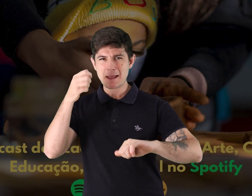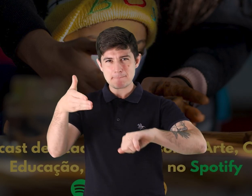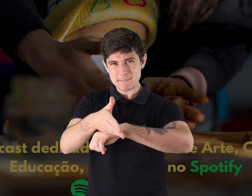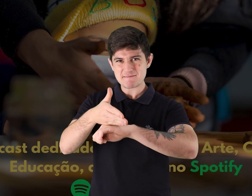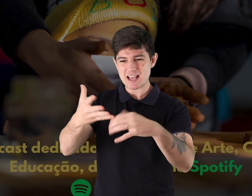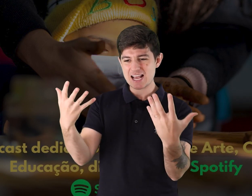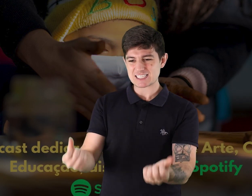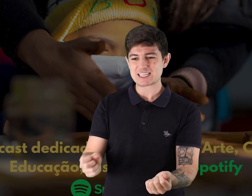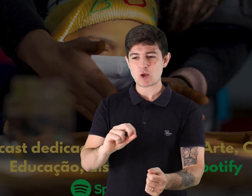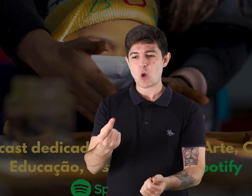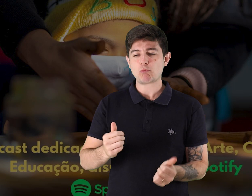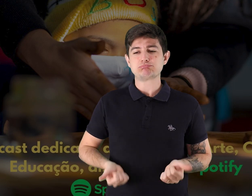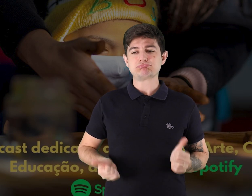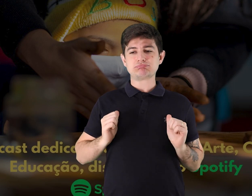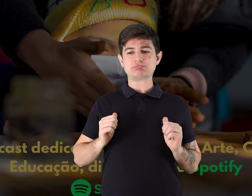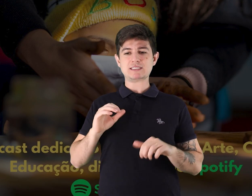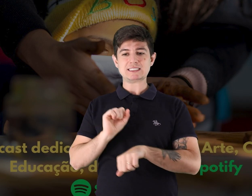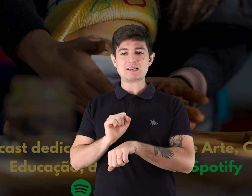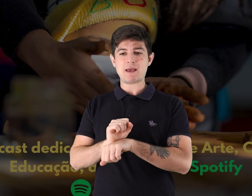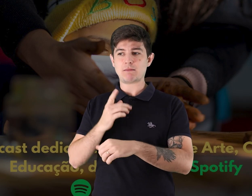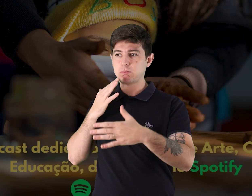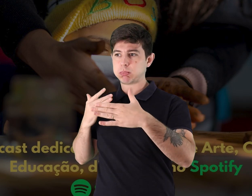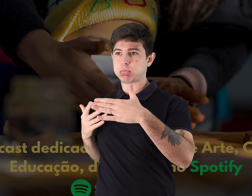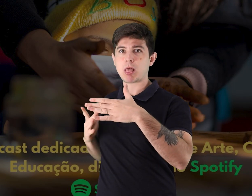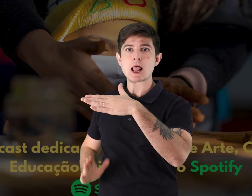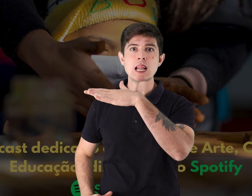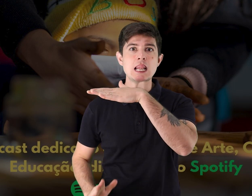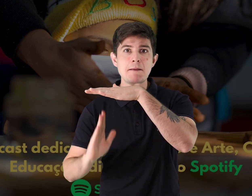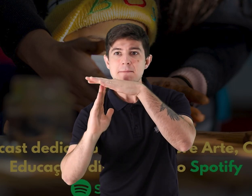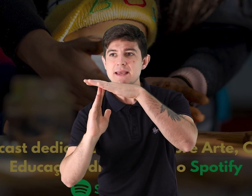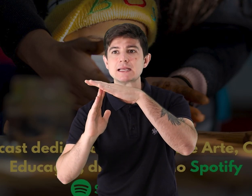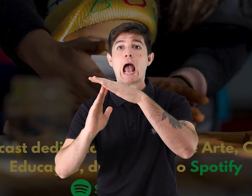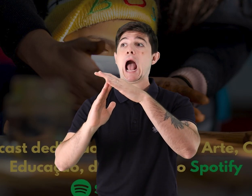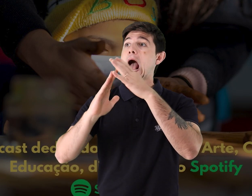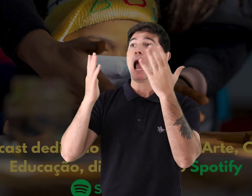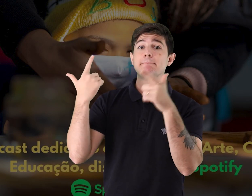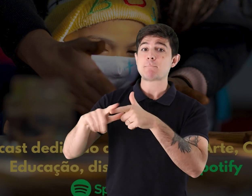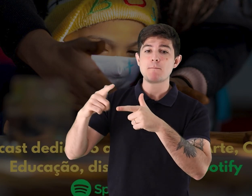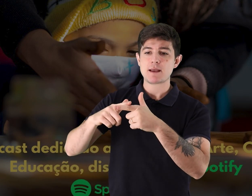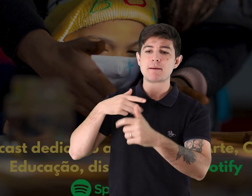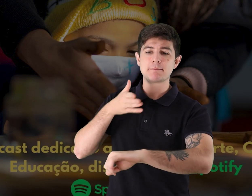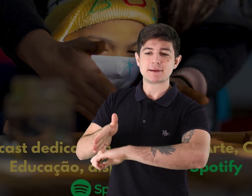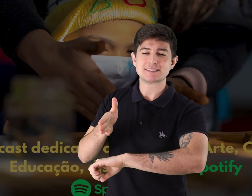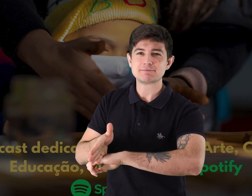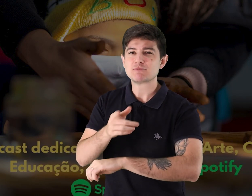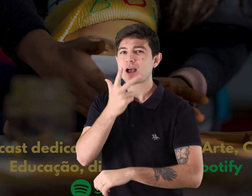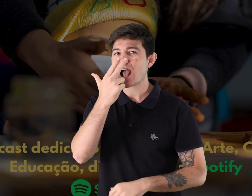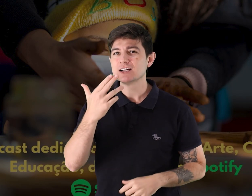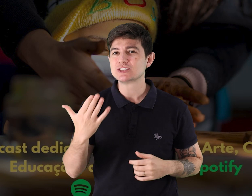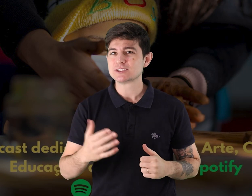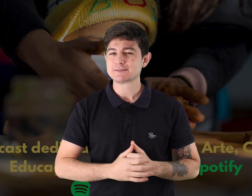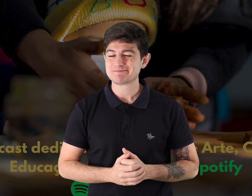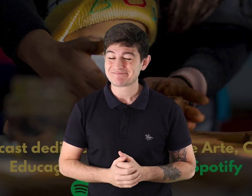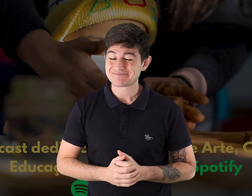percebe que os pais participam ou eles esperam chegar no limite máximo para poder participar?